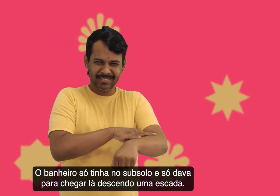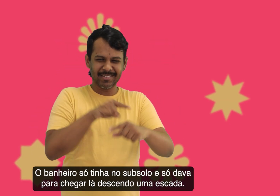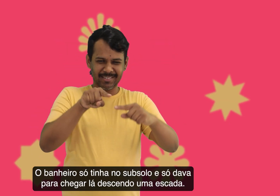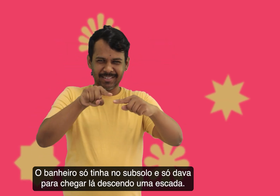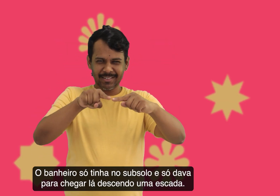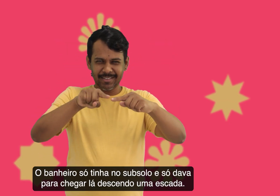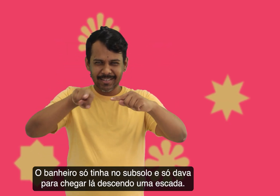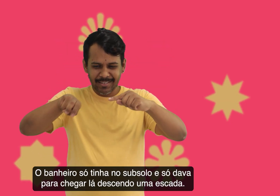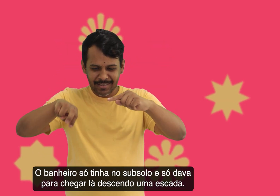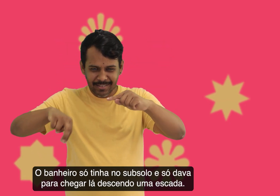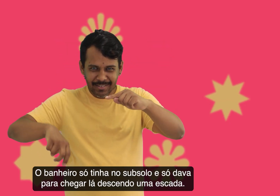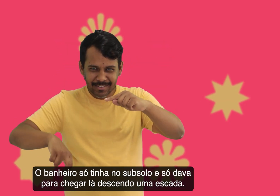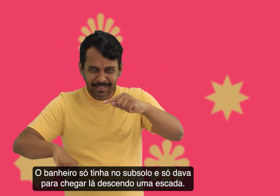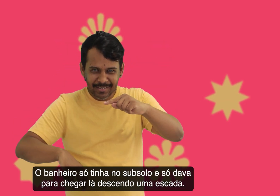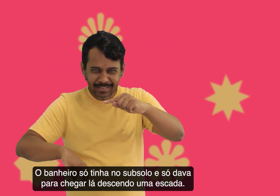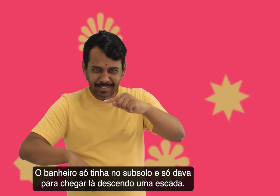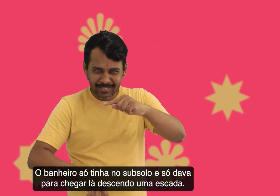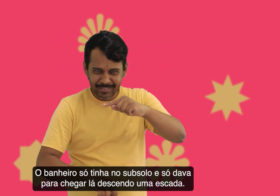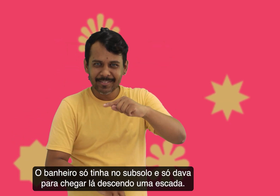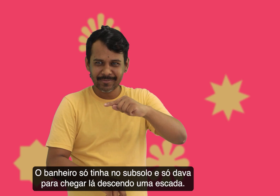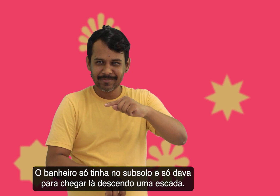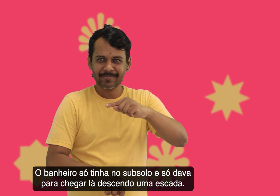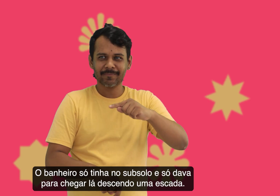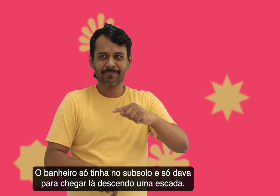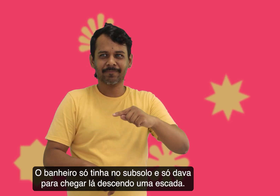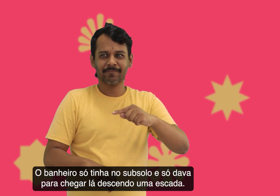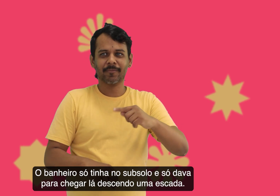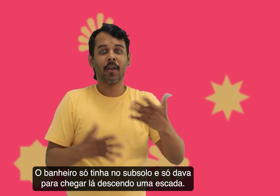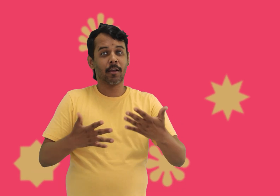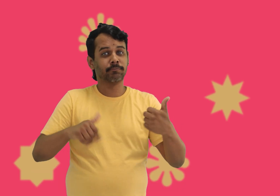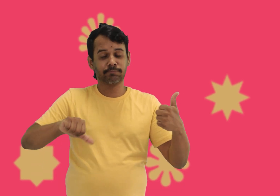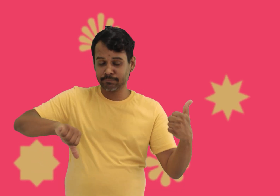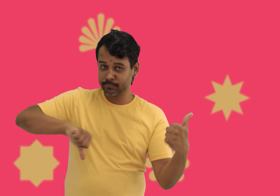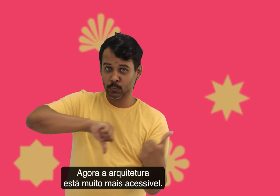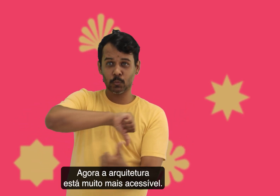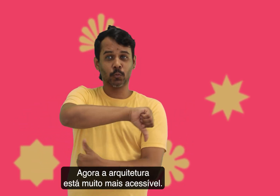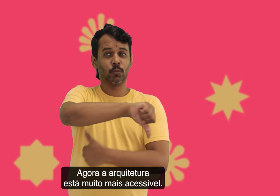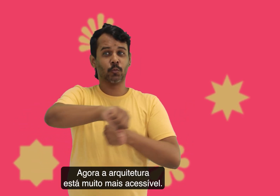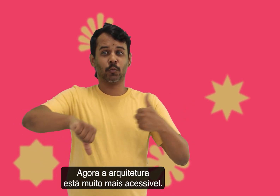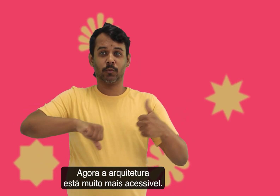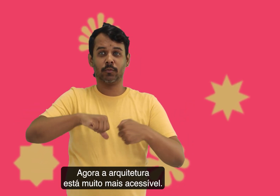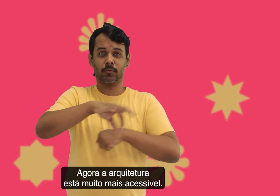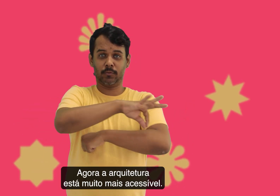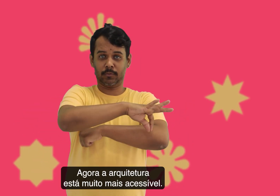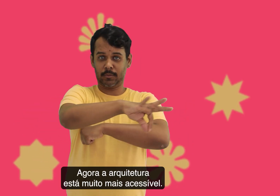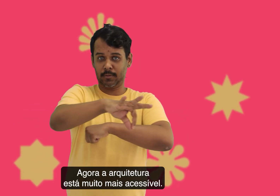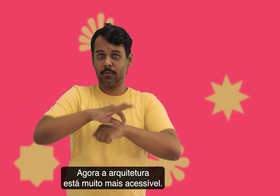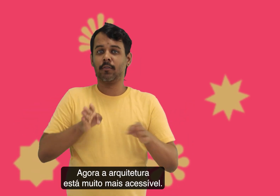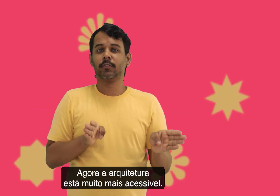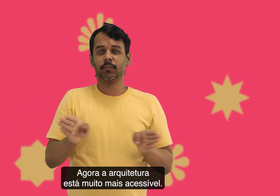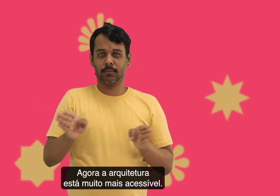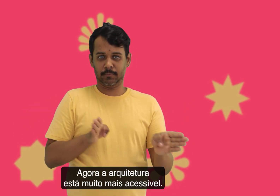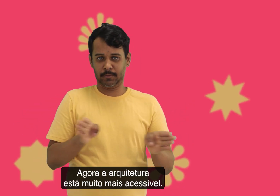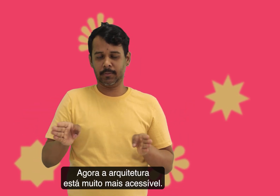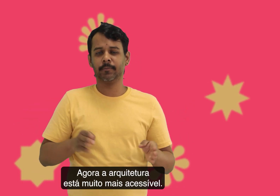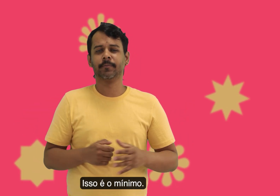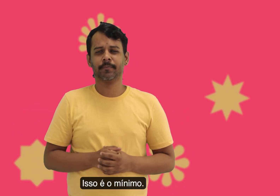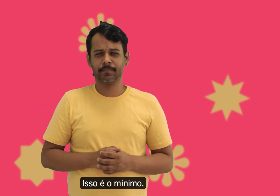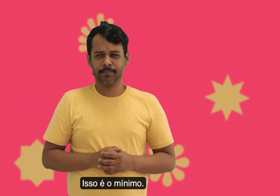banheiro só tinha no subsolo, e só dava para chegar lá descendo uma escada. Agora a arquitetura está muito mais acessível. Isso